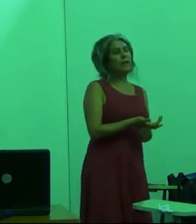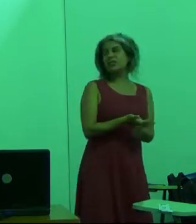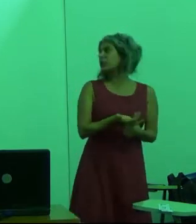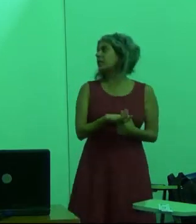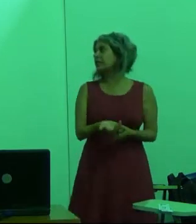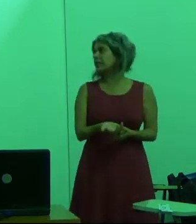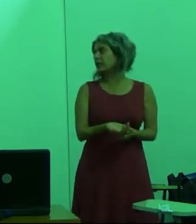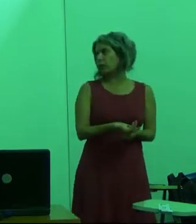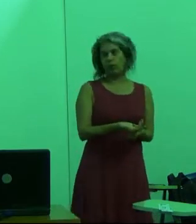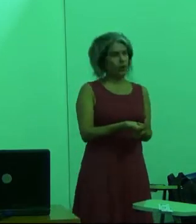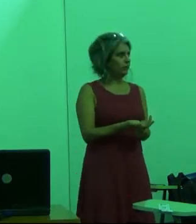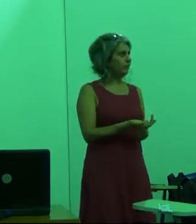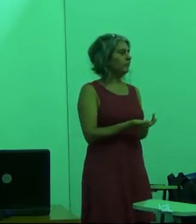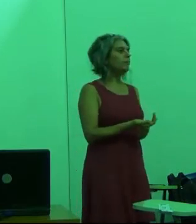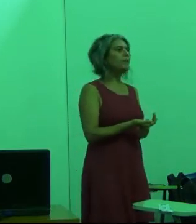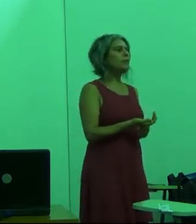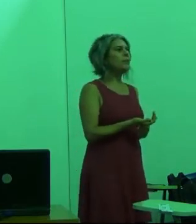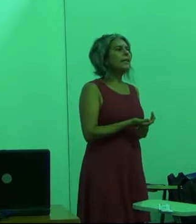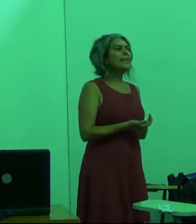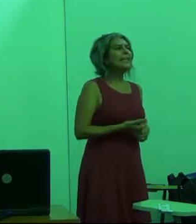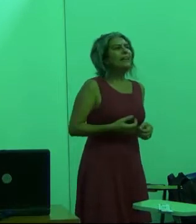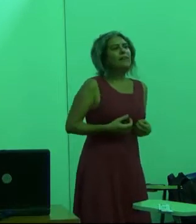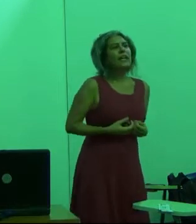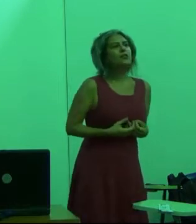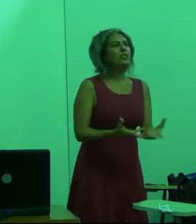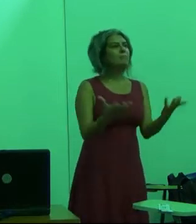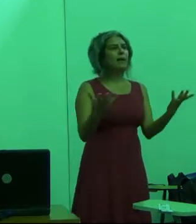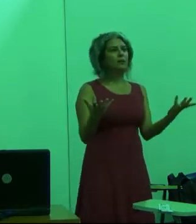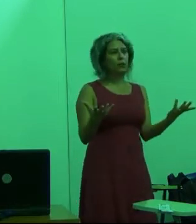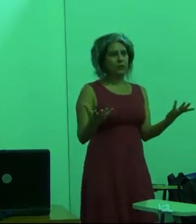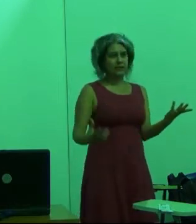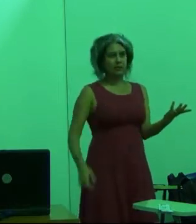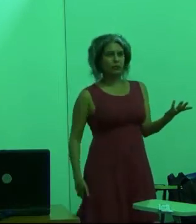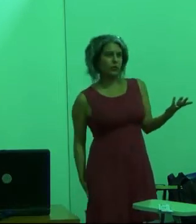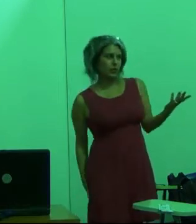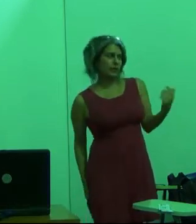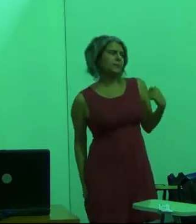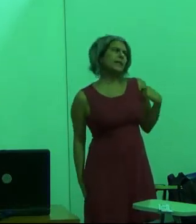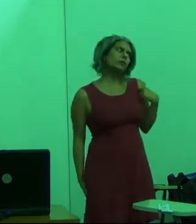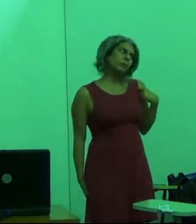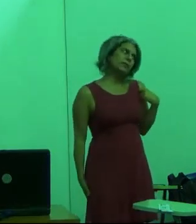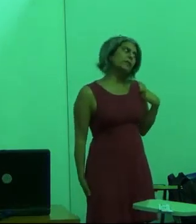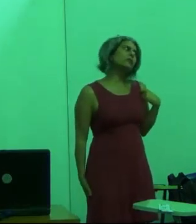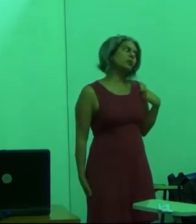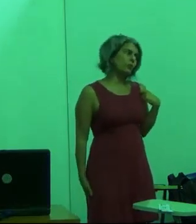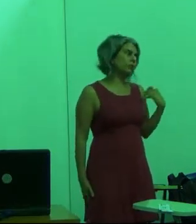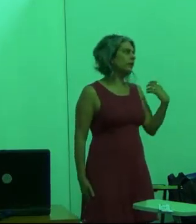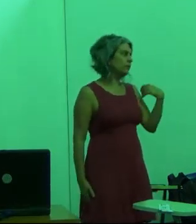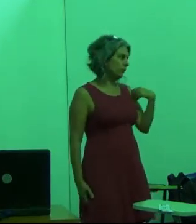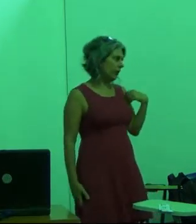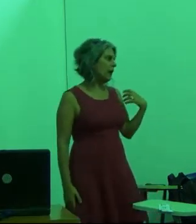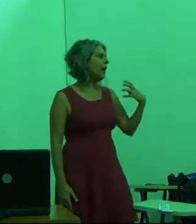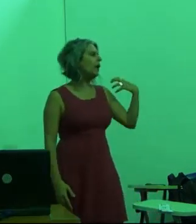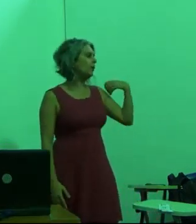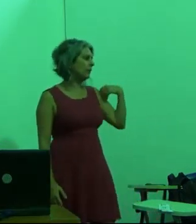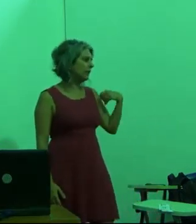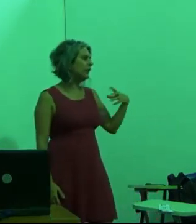de inscritor, que é, na verdade, o disparador dessa autoria. E aí eu estou pensando de novo, em texto verbal, em um